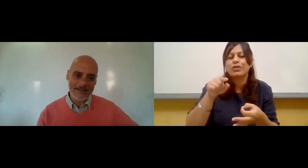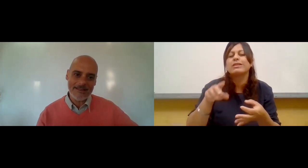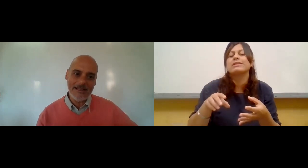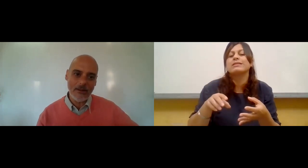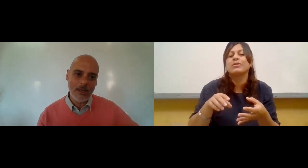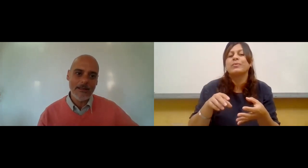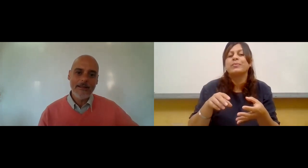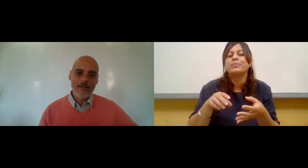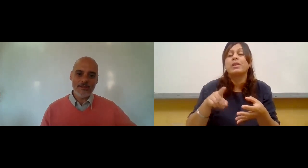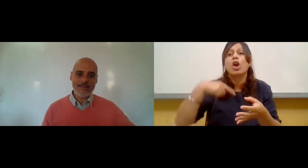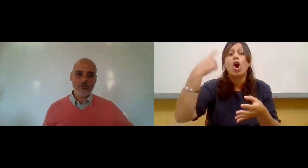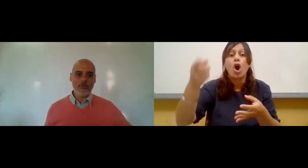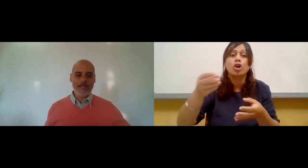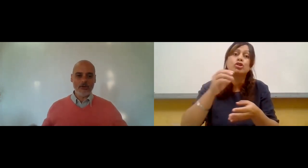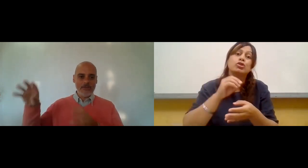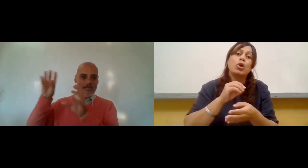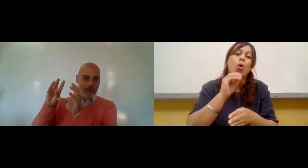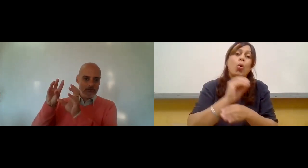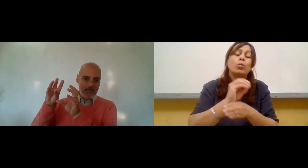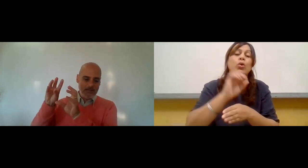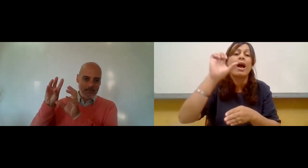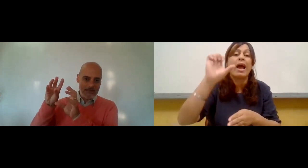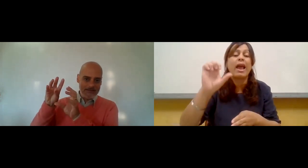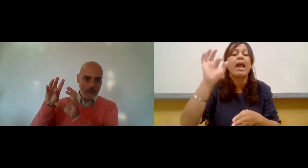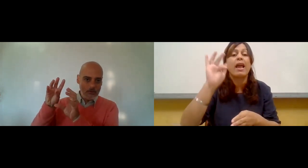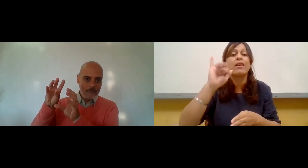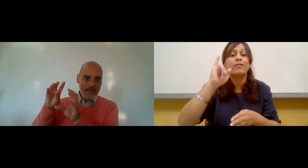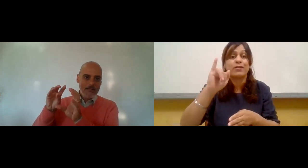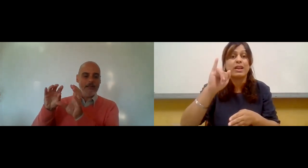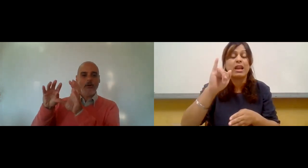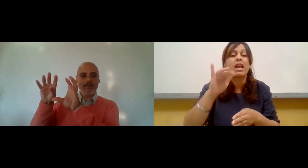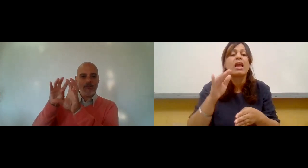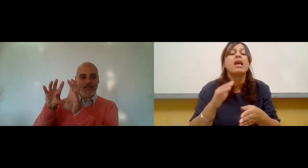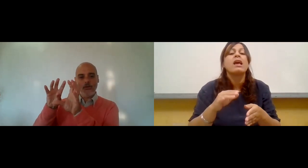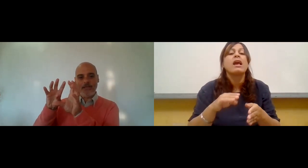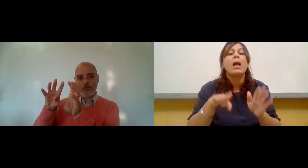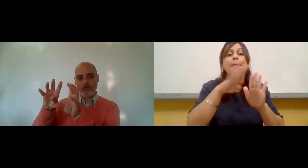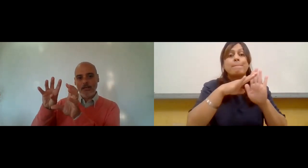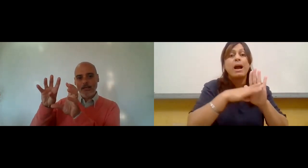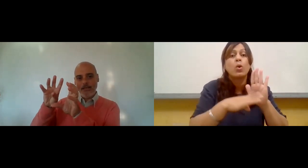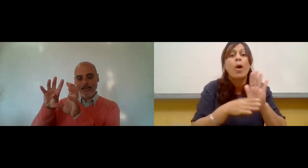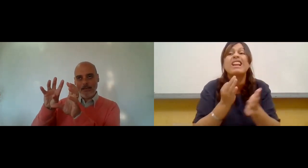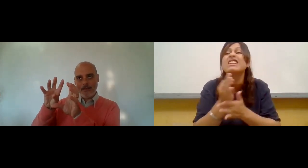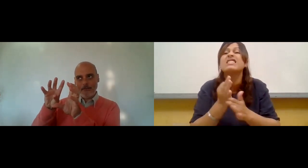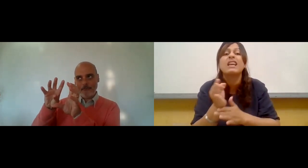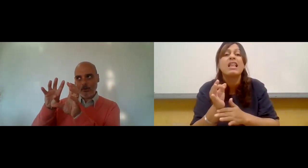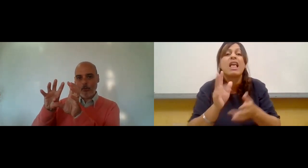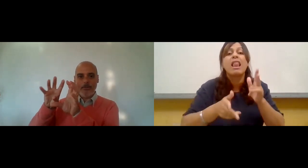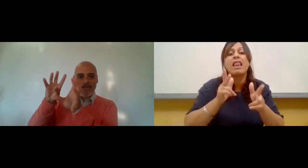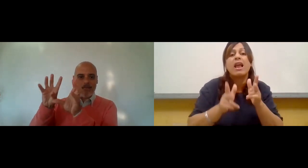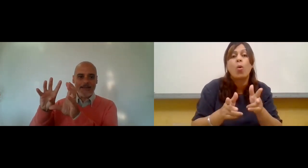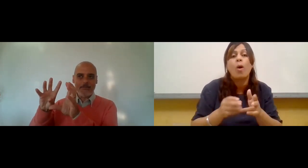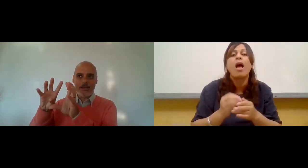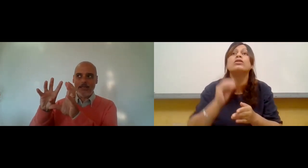Manual de Enseñanza de Lengua, donde estamos subiendo videos en el SU y luego estamos haciendo, digamos,